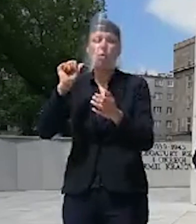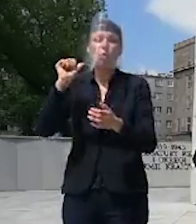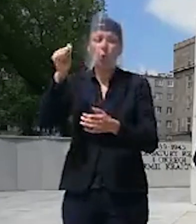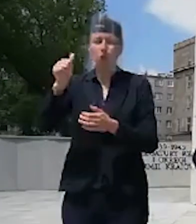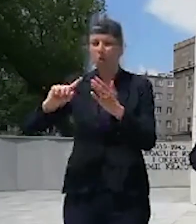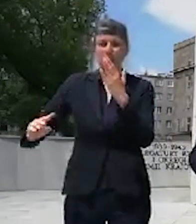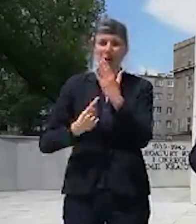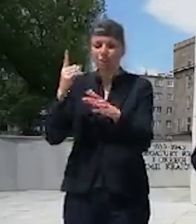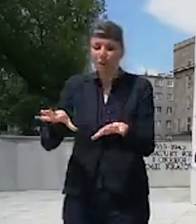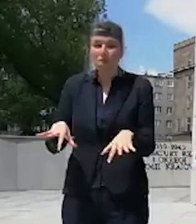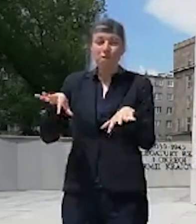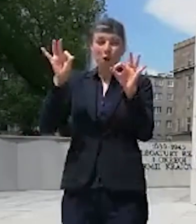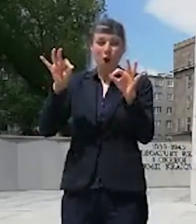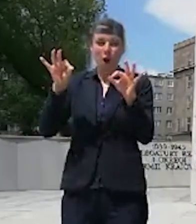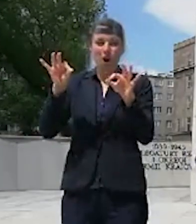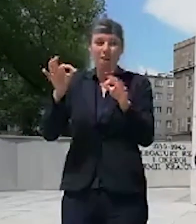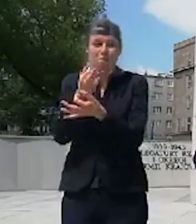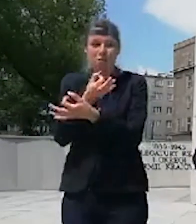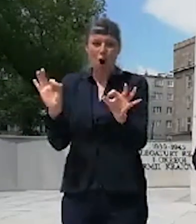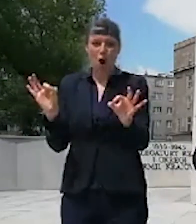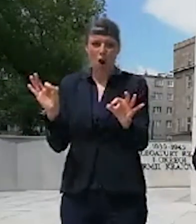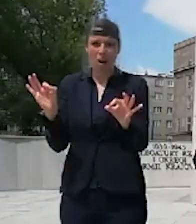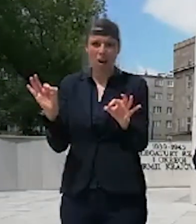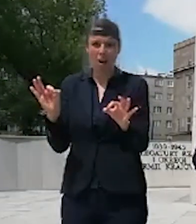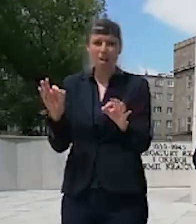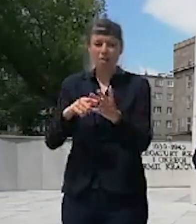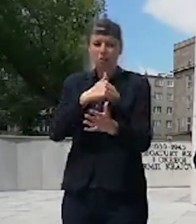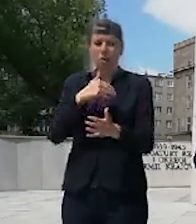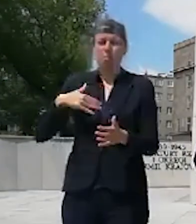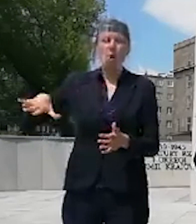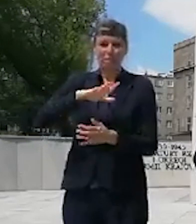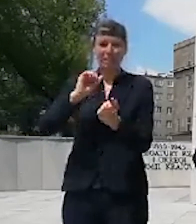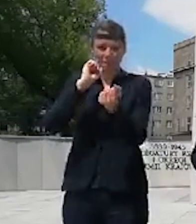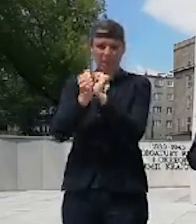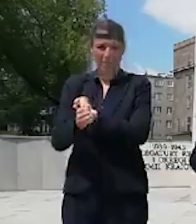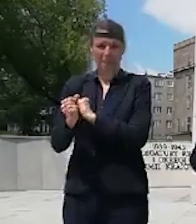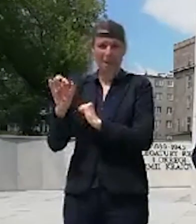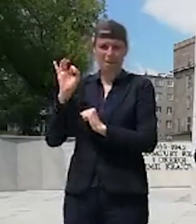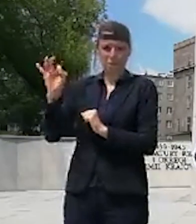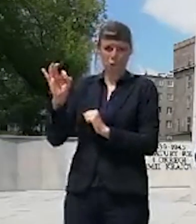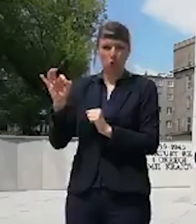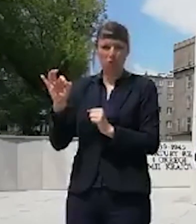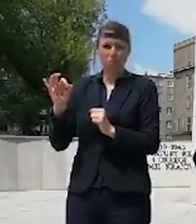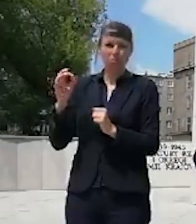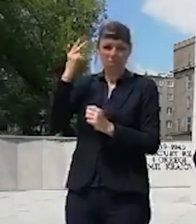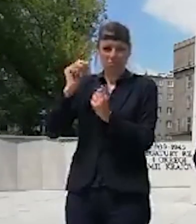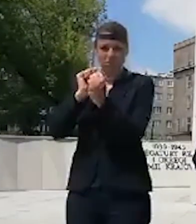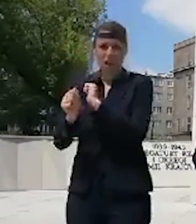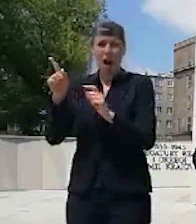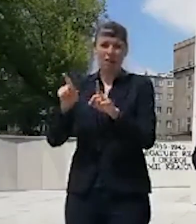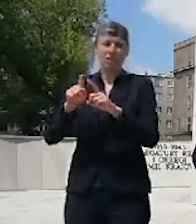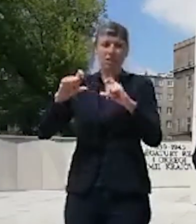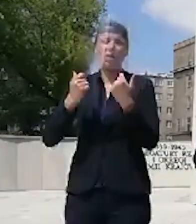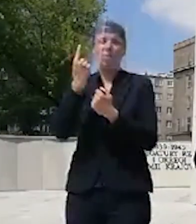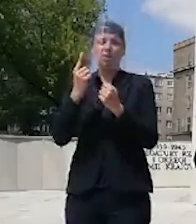wyborach nie tylko w Polsce po transformacji ustrojowej, ale w Polsce po II wojnie światowej. Samorządy stały się, Szanowni